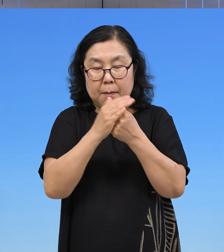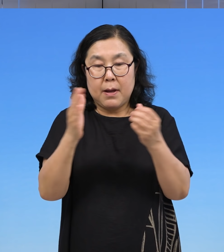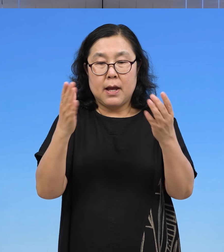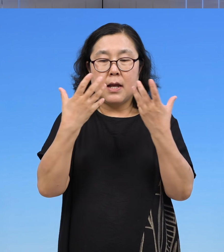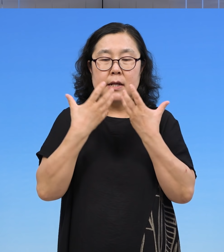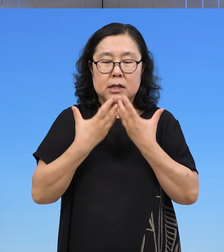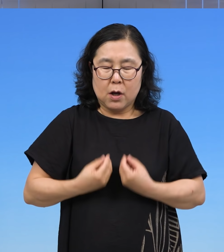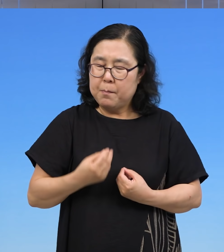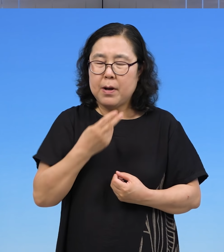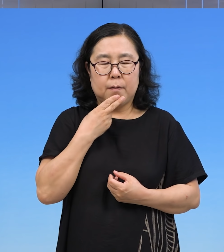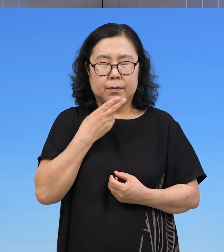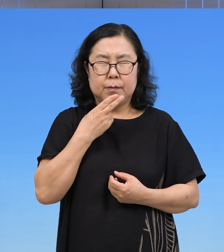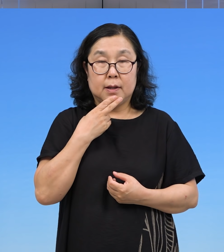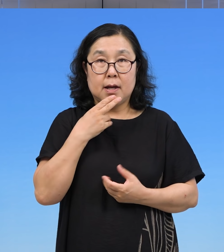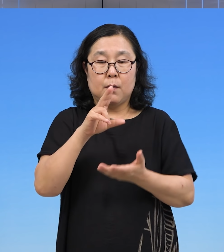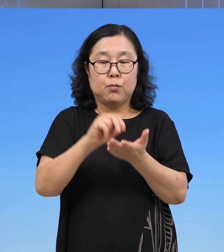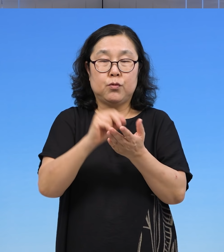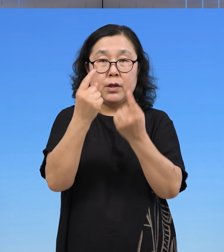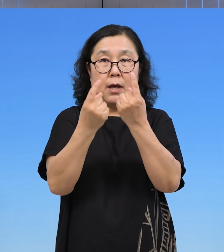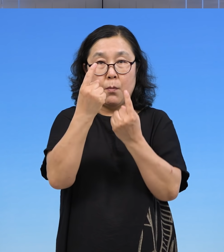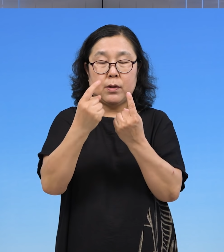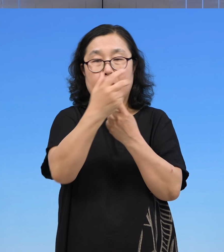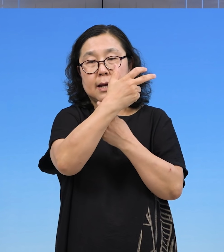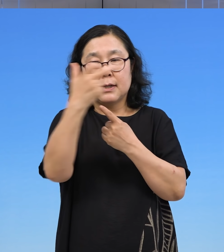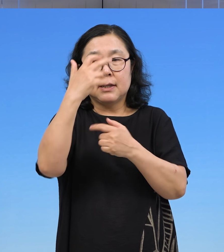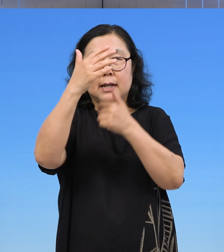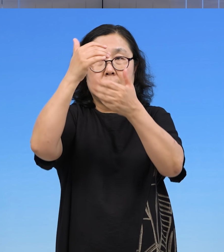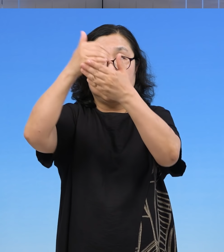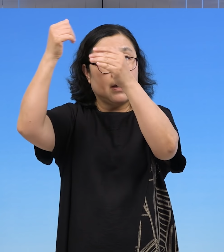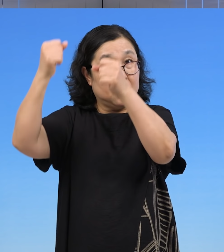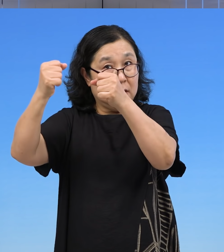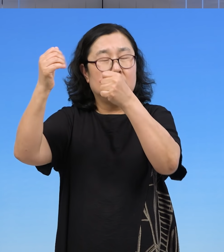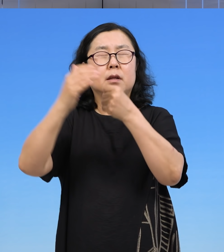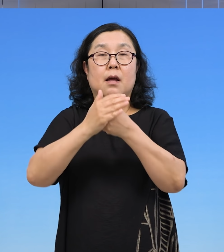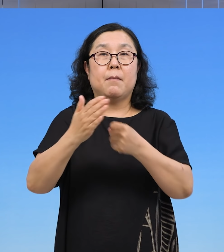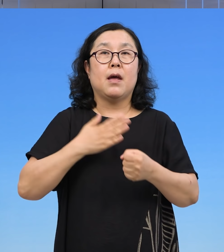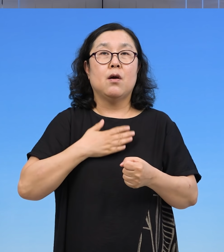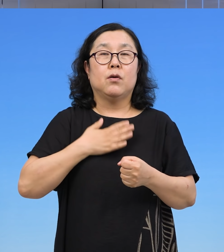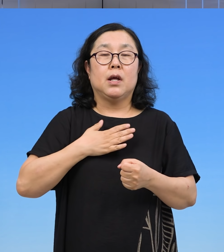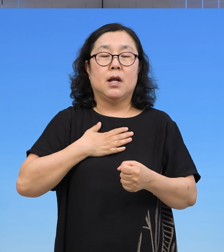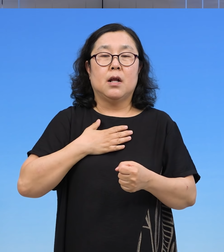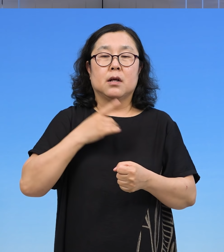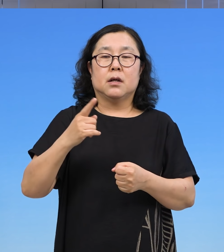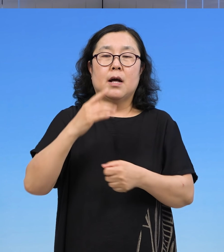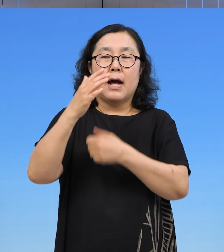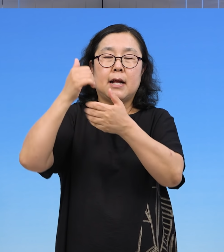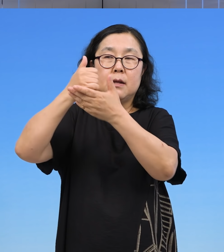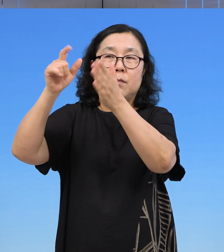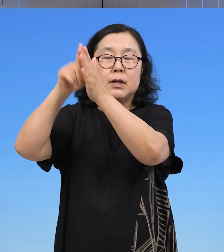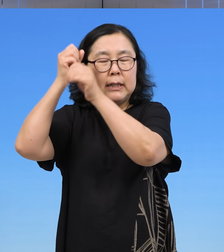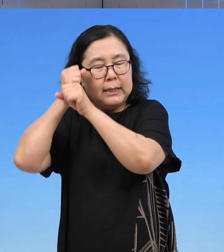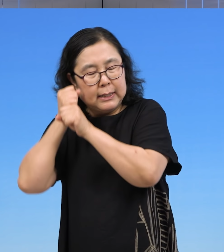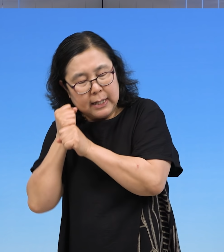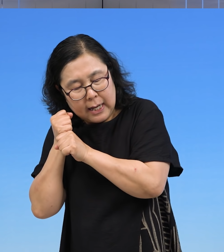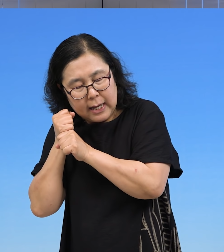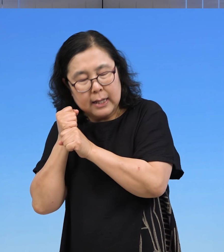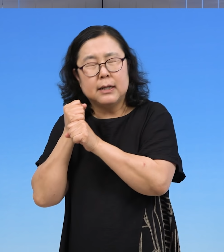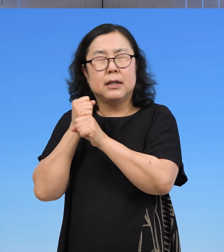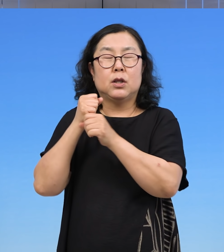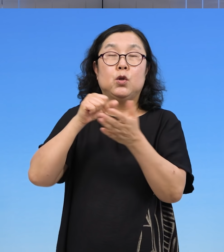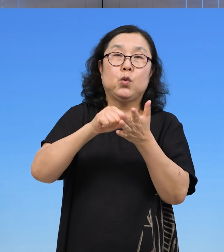문제보다 크신 하나님이 계시기 때문에 그 하나님을 의지하는 도구로 오늘의 이 아픈 것들을 그런 하나님